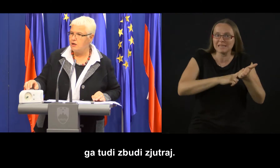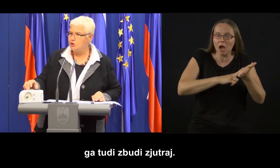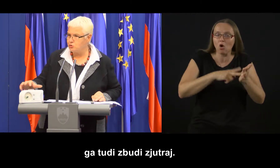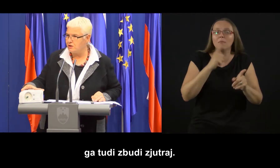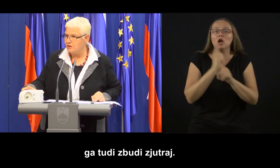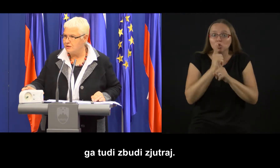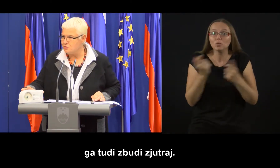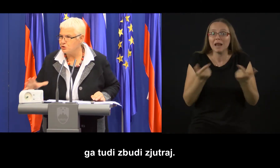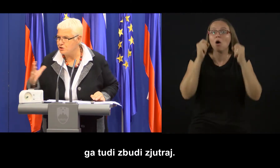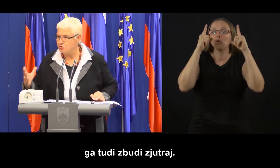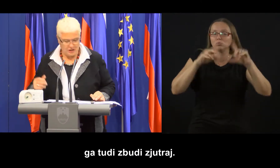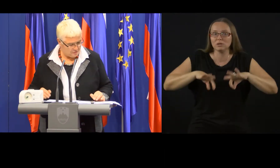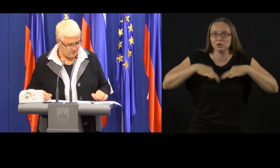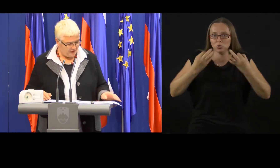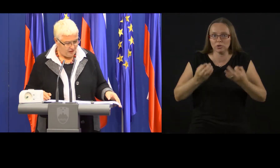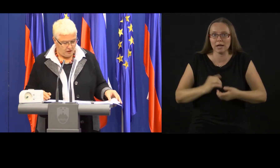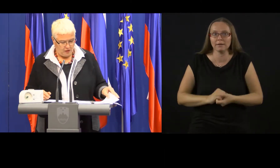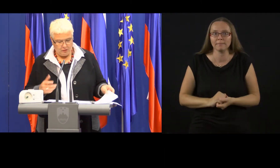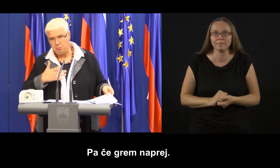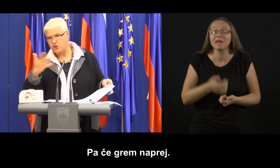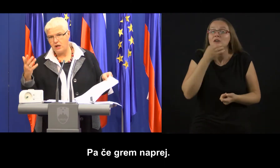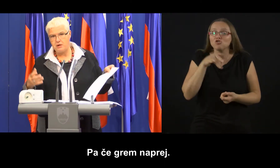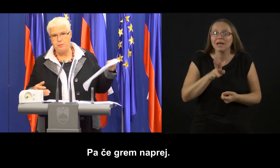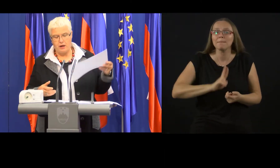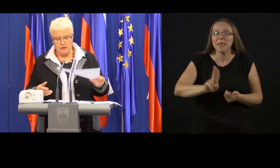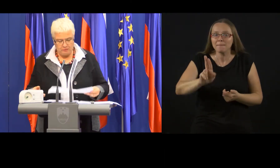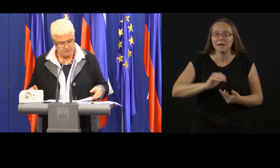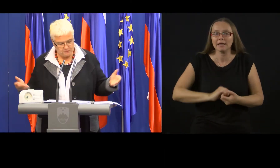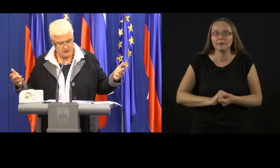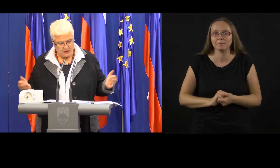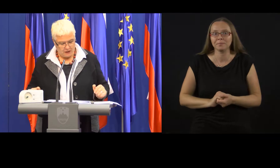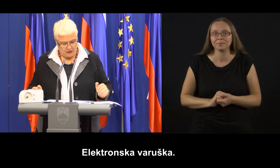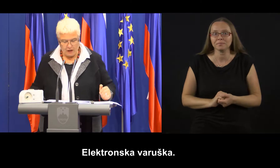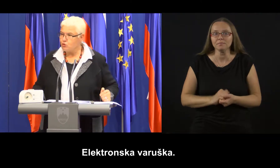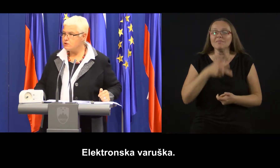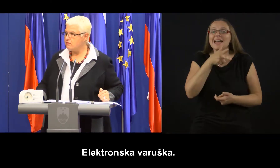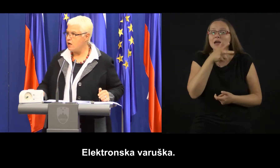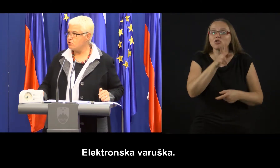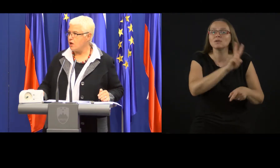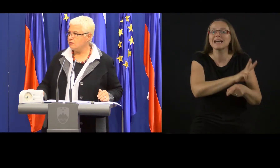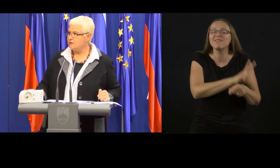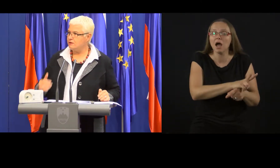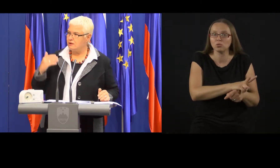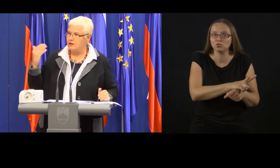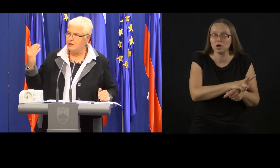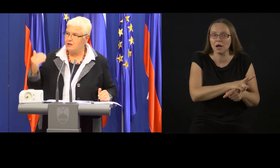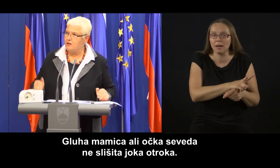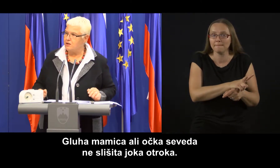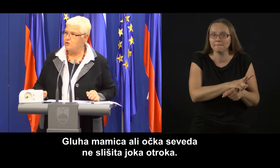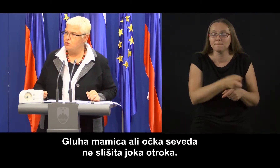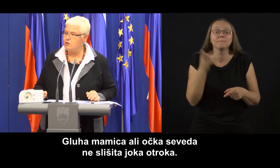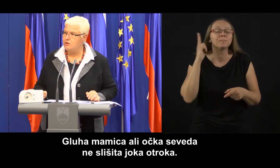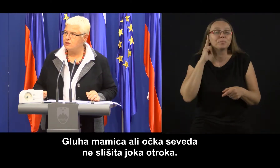ga tudi zbudi zjutraj. Pa če grem naprej, elektronska varuška.